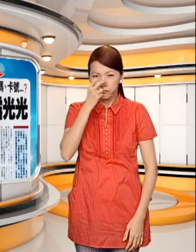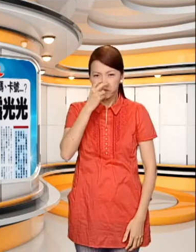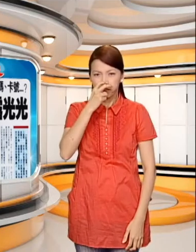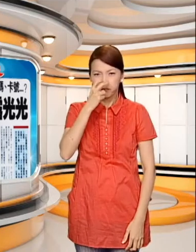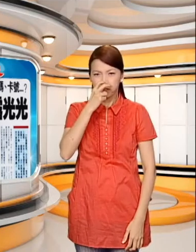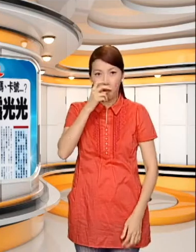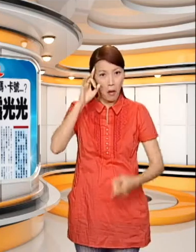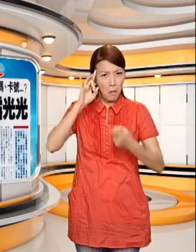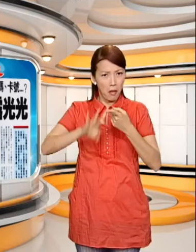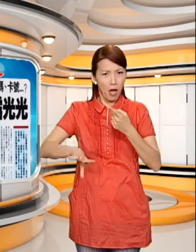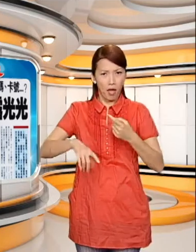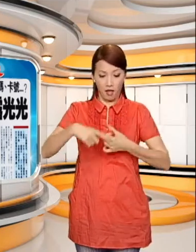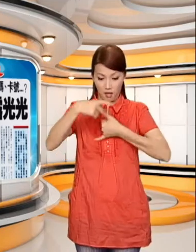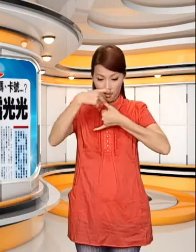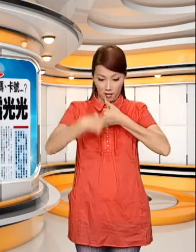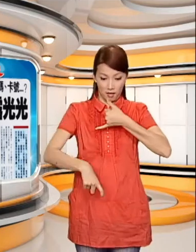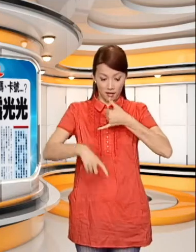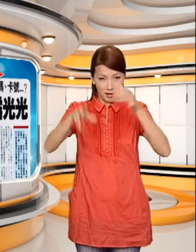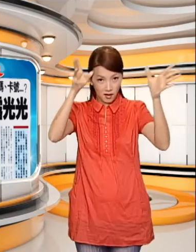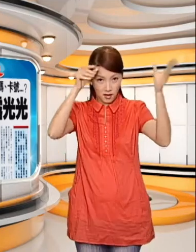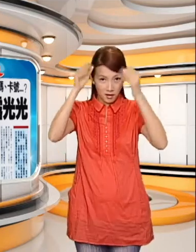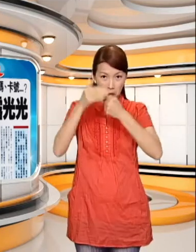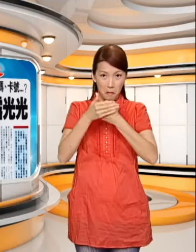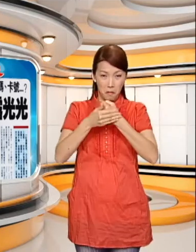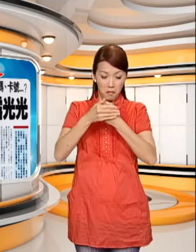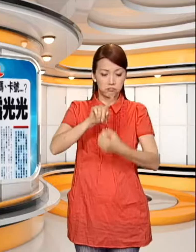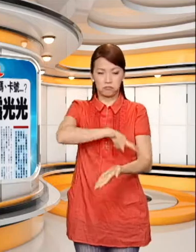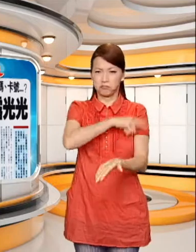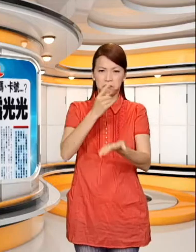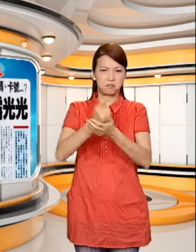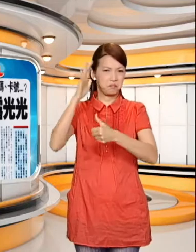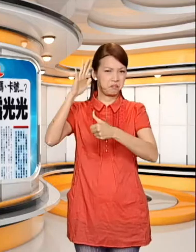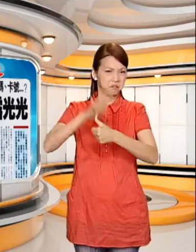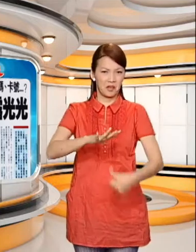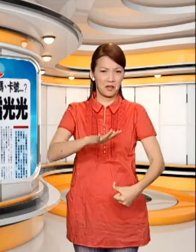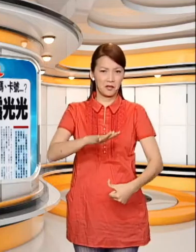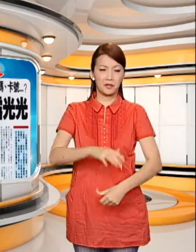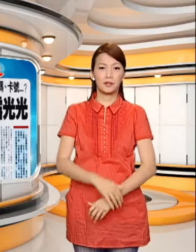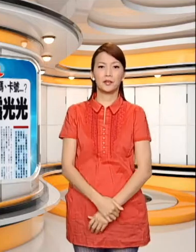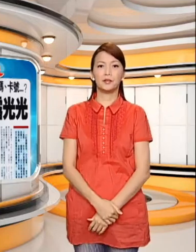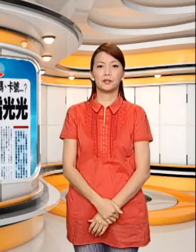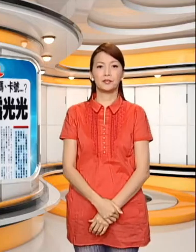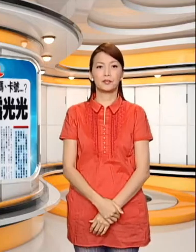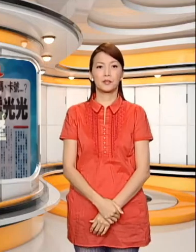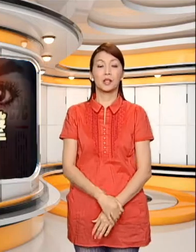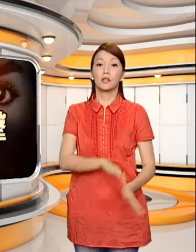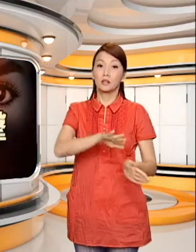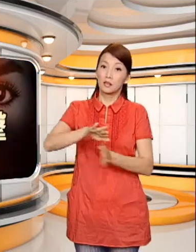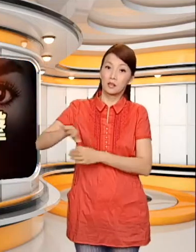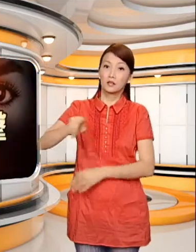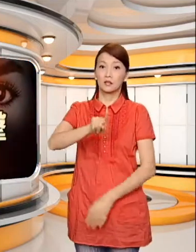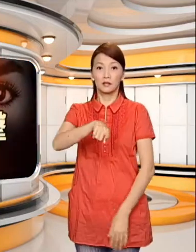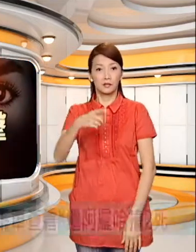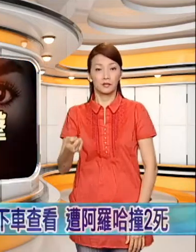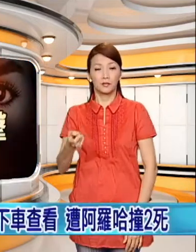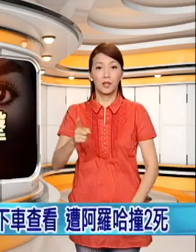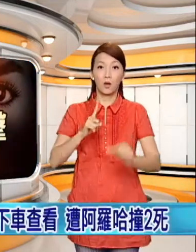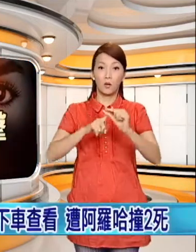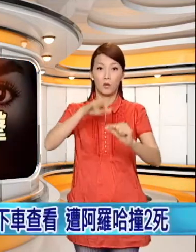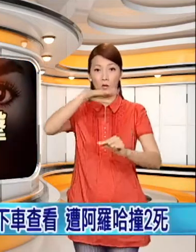100%。了解完三大报的头条，接着要再来关心的是国道中山高彰化